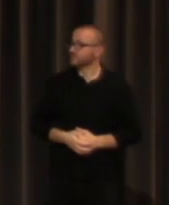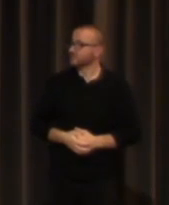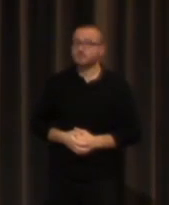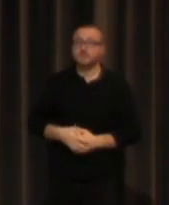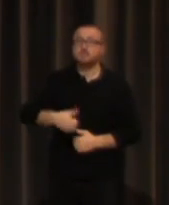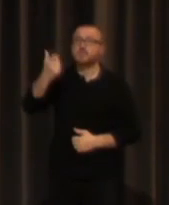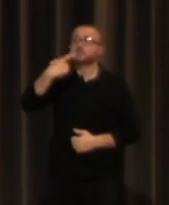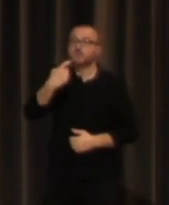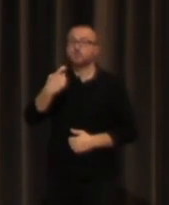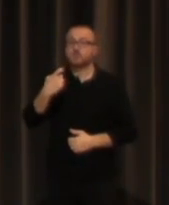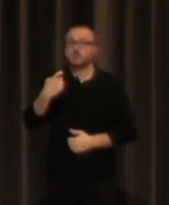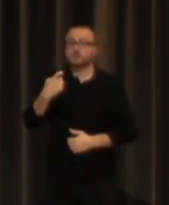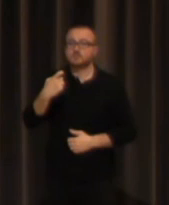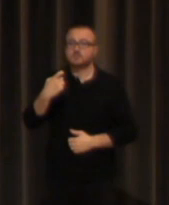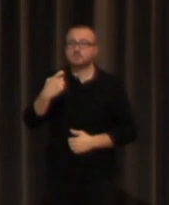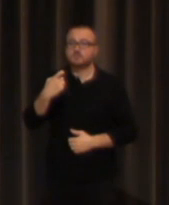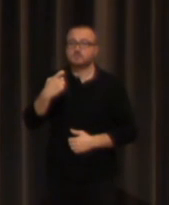Alguna altra pregunta?